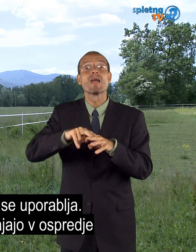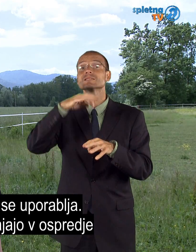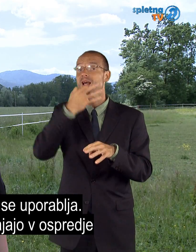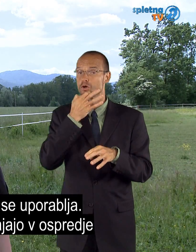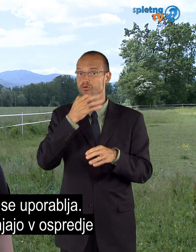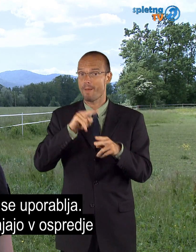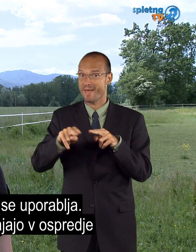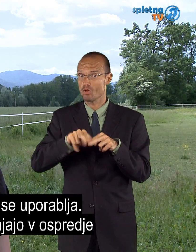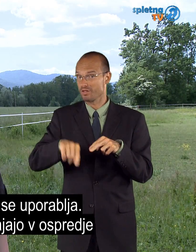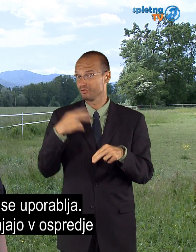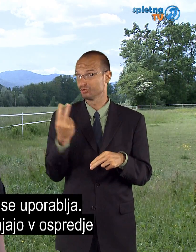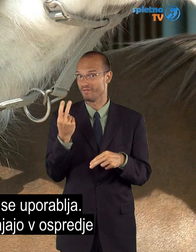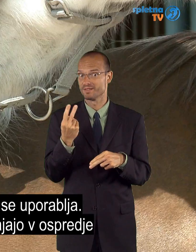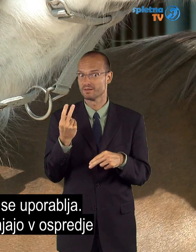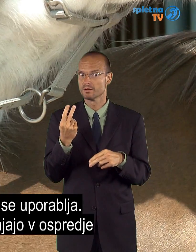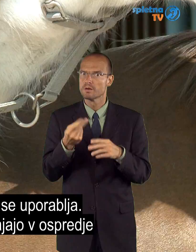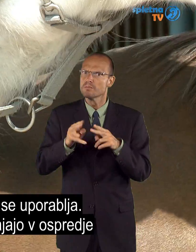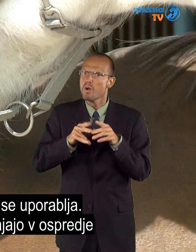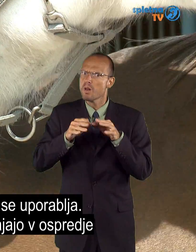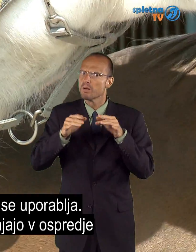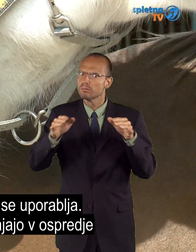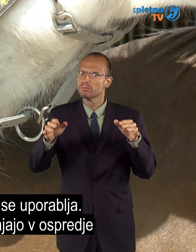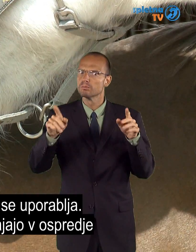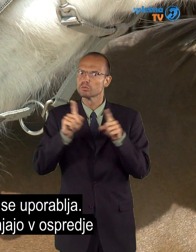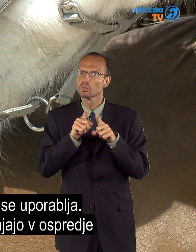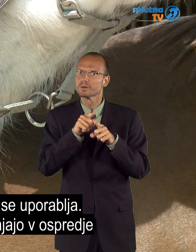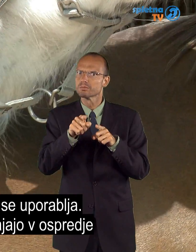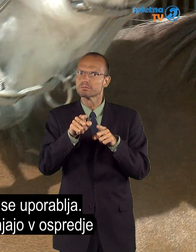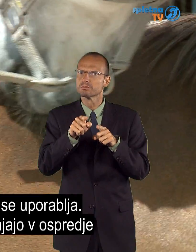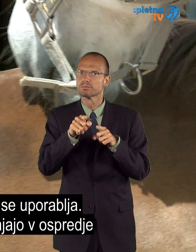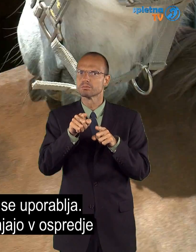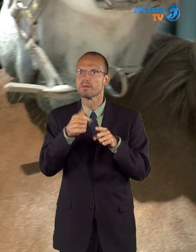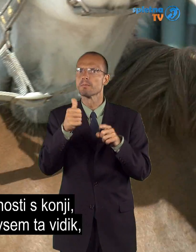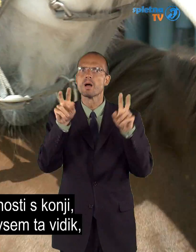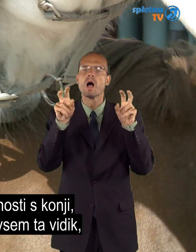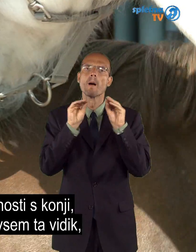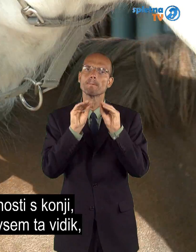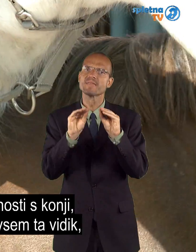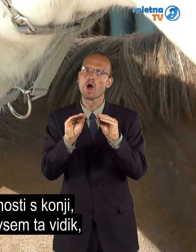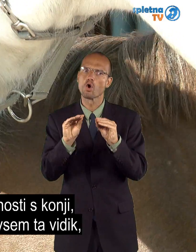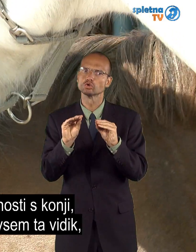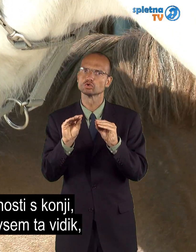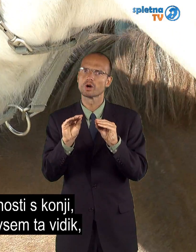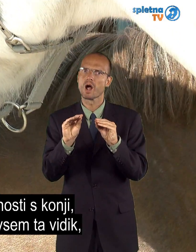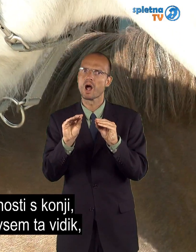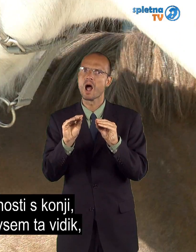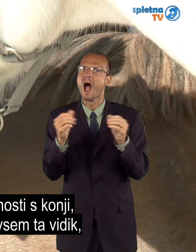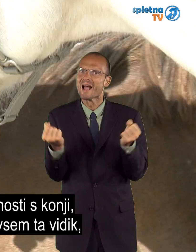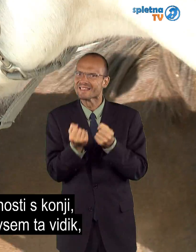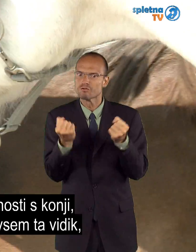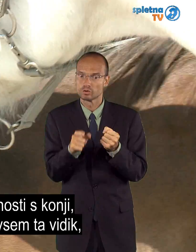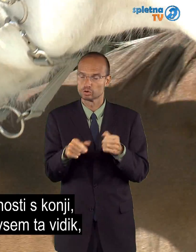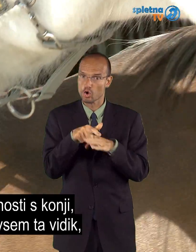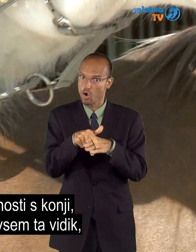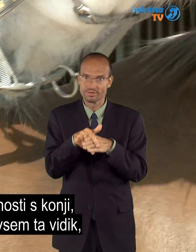uporablja. Ampak čedalje bolj prihaja v ospredje tudi te recimo pedagoške aktivnosti